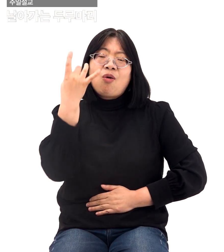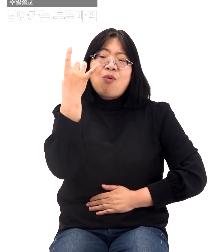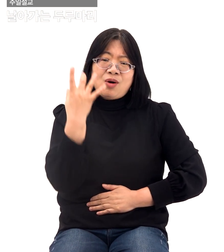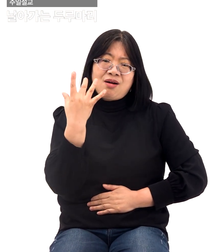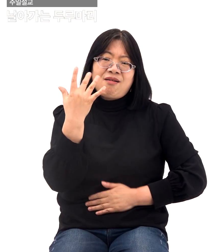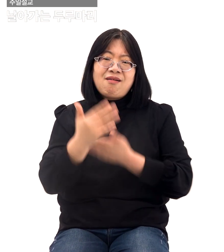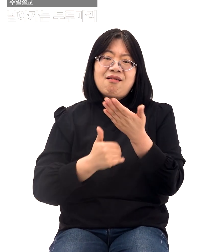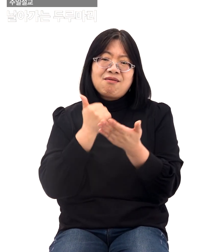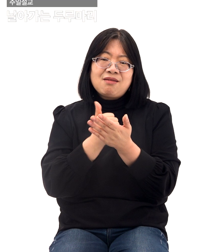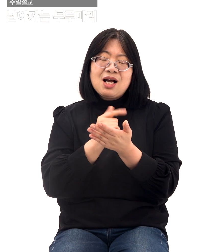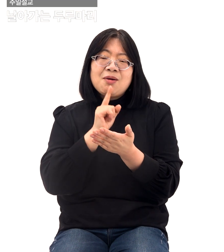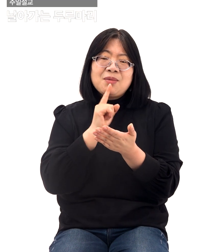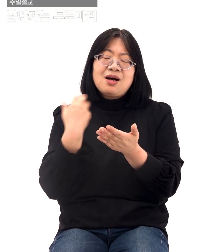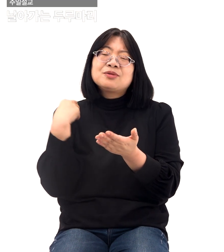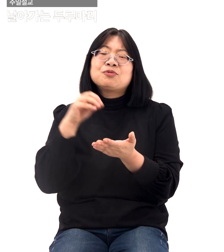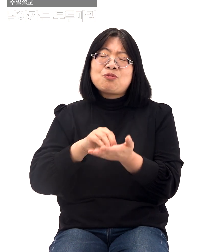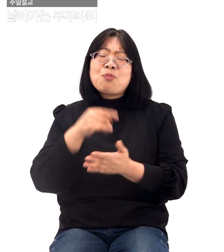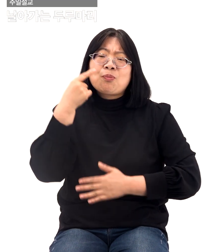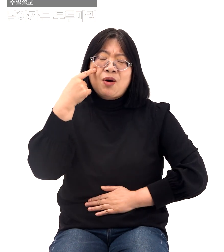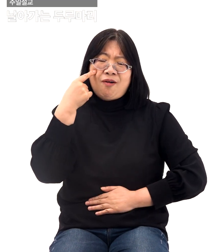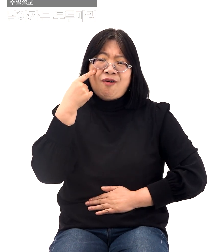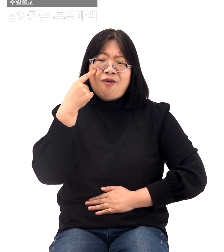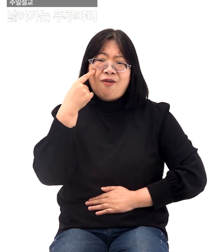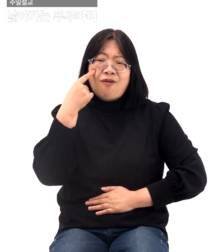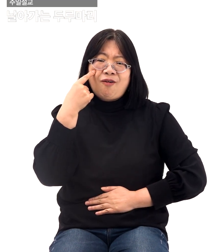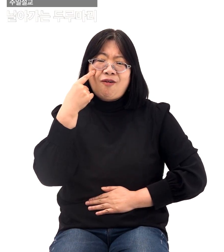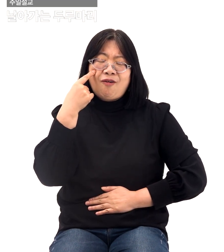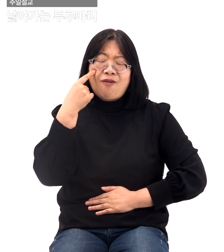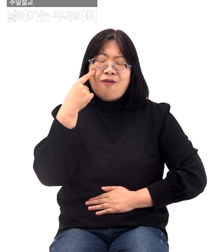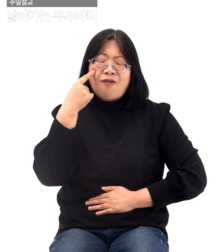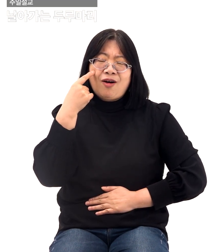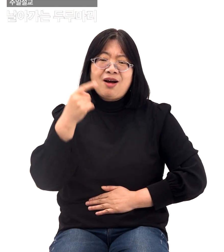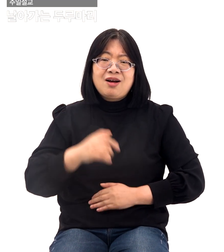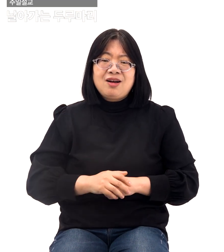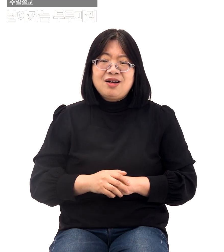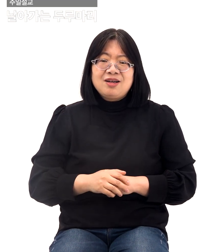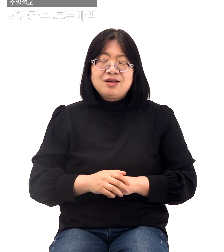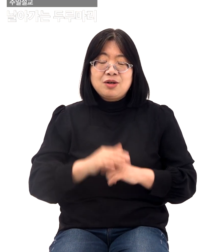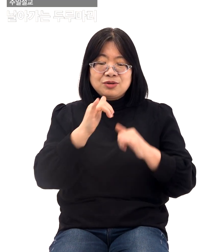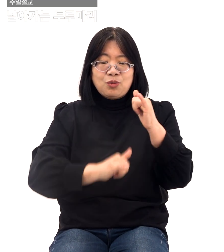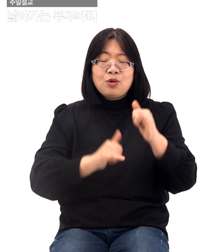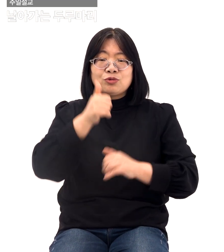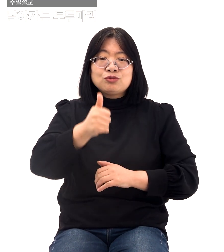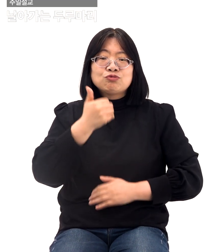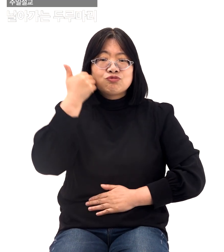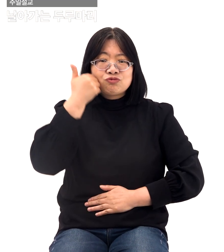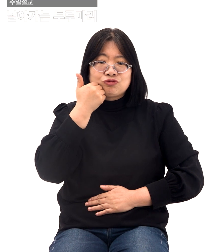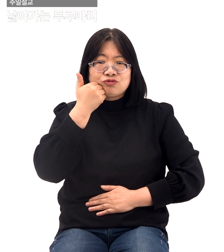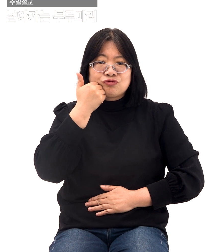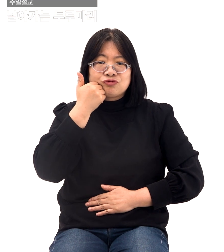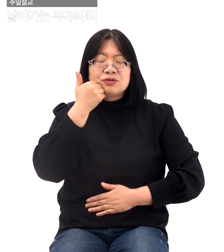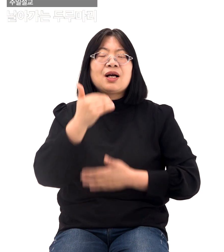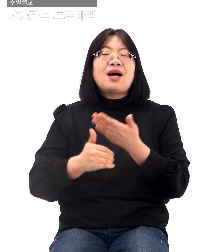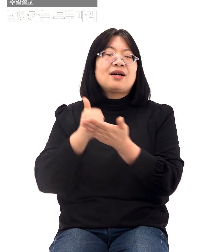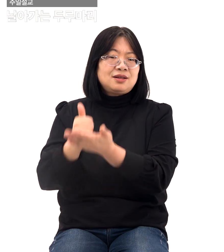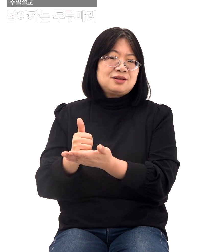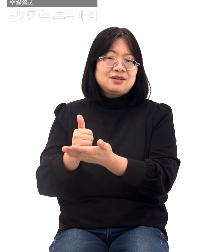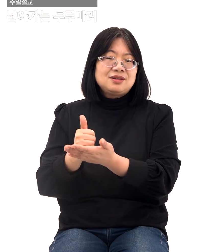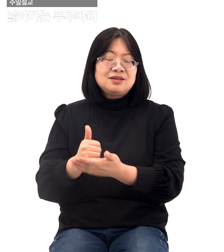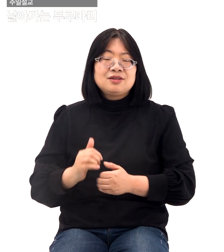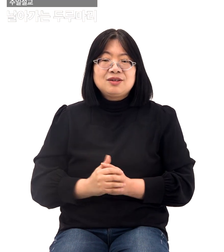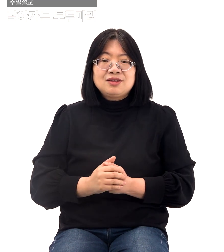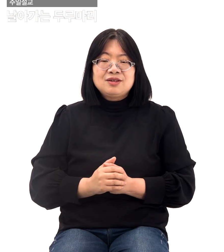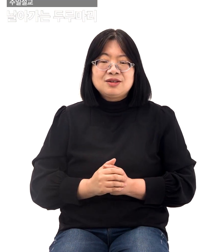원래 하나님의 말씀으로 돌아가자. 그런데 역사의 주인은 누구십니까? 하나님이세요.